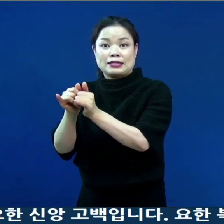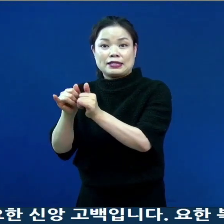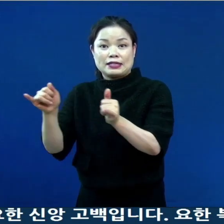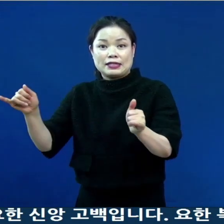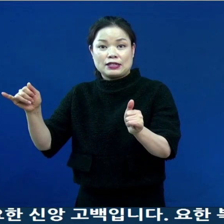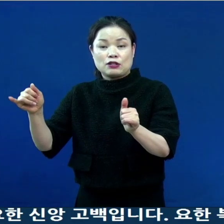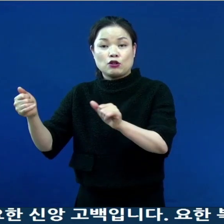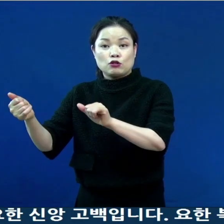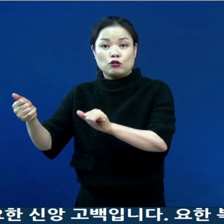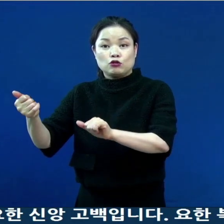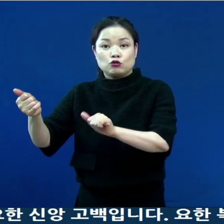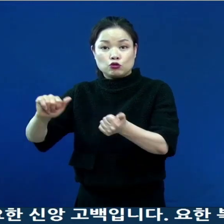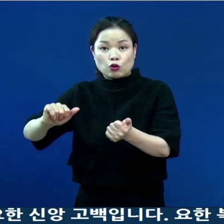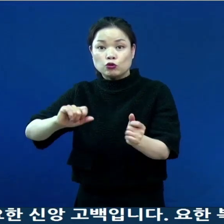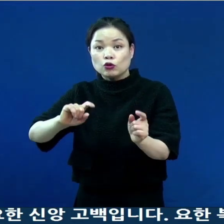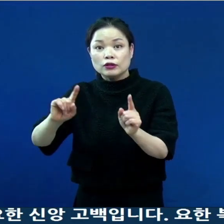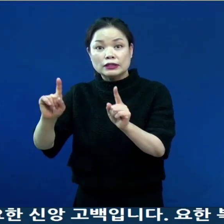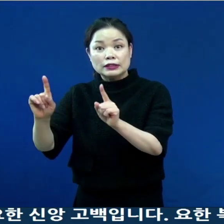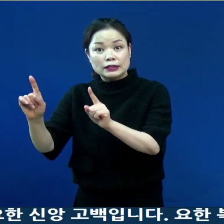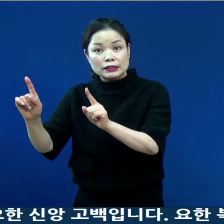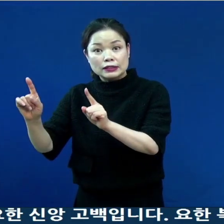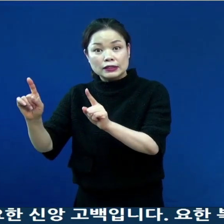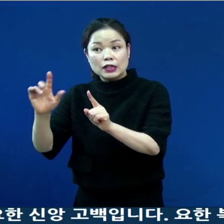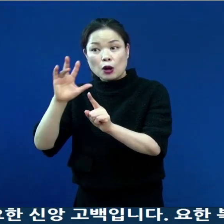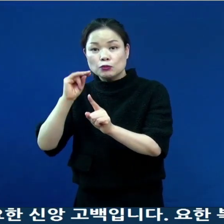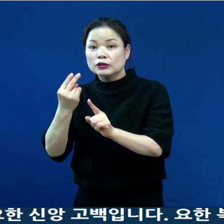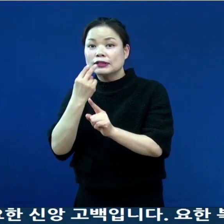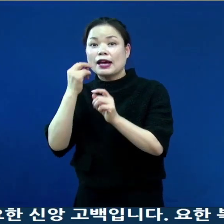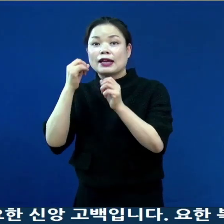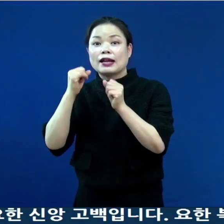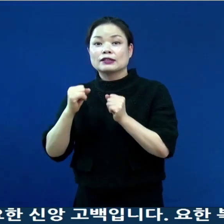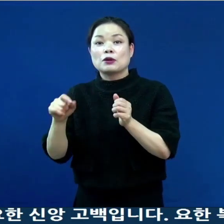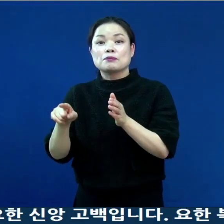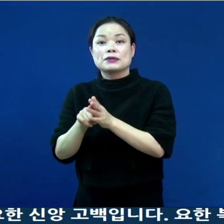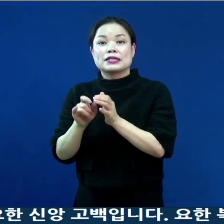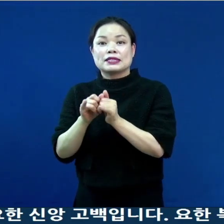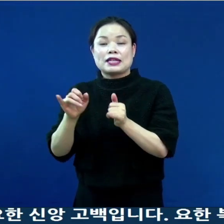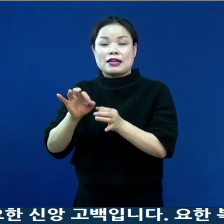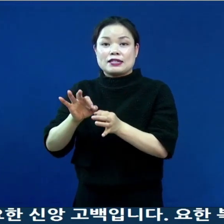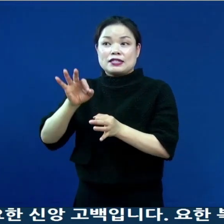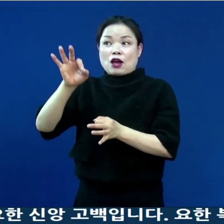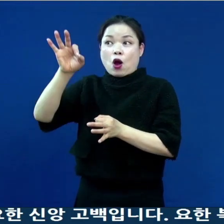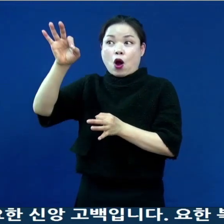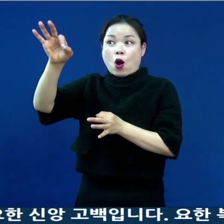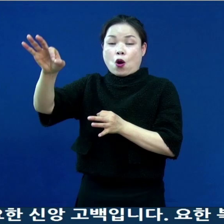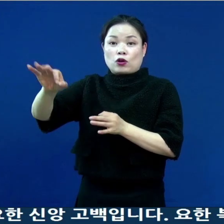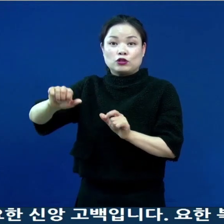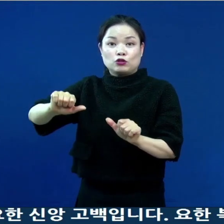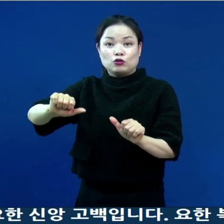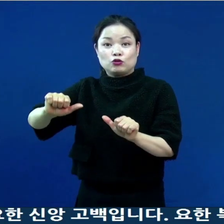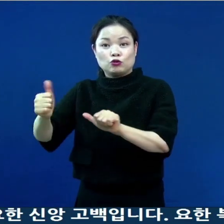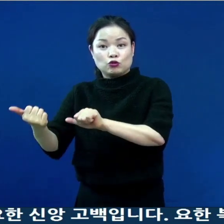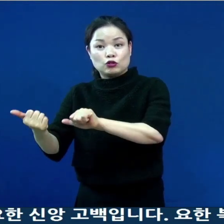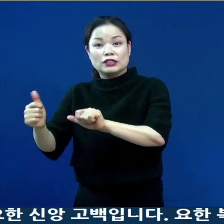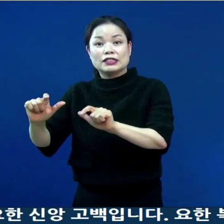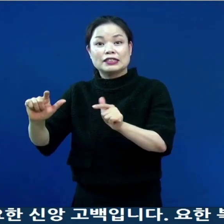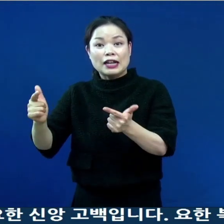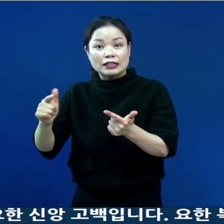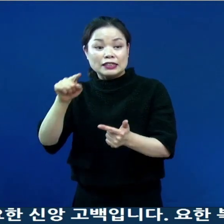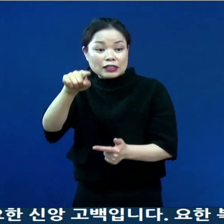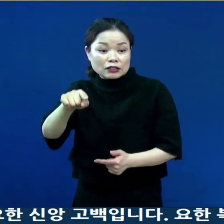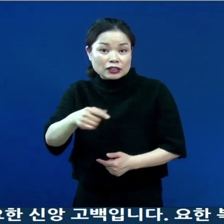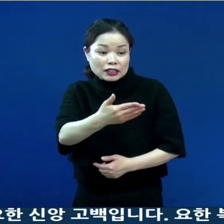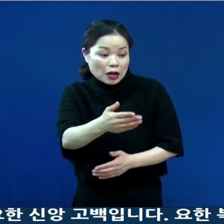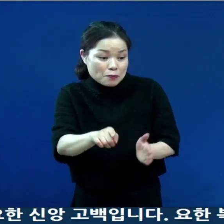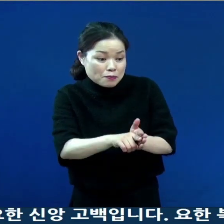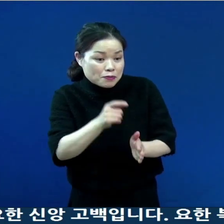자는 죽어도 살겠고 무릇 살아서 믿는 자는 영원히 죽지 아니하리니 이것을